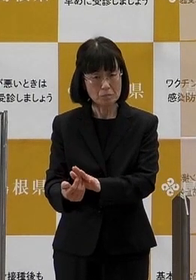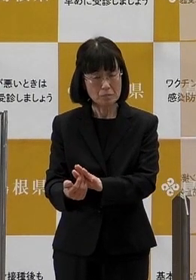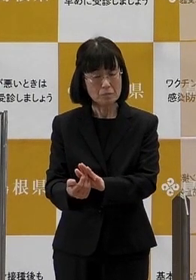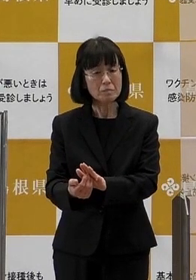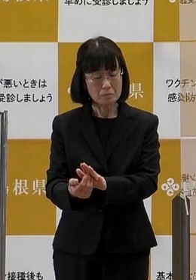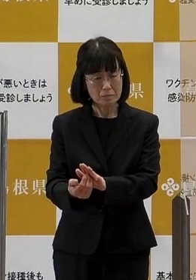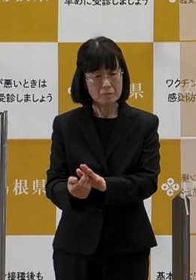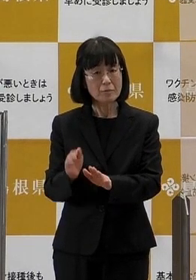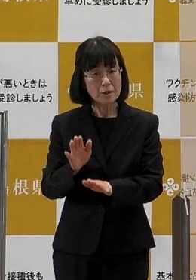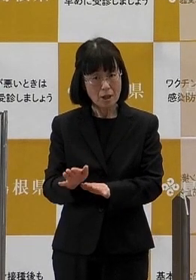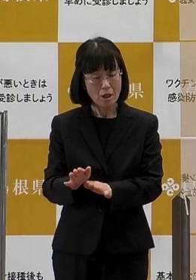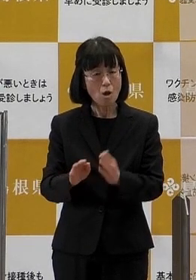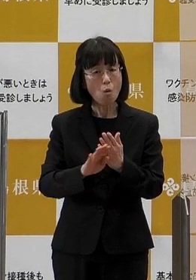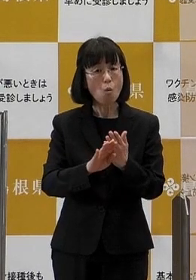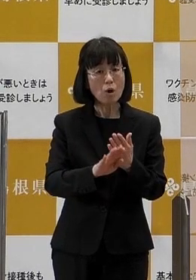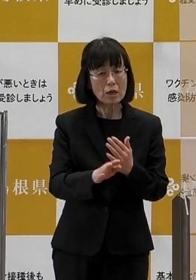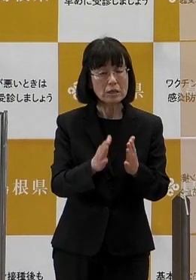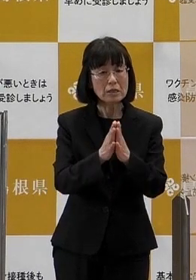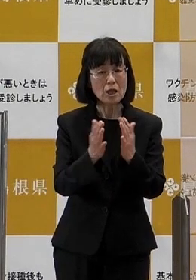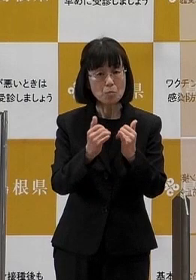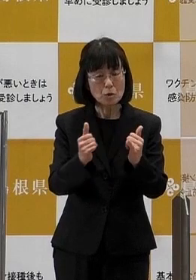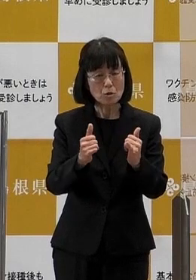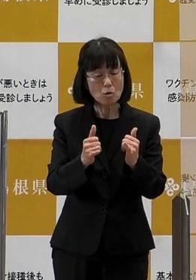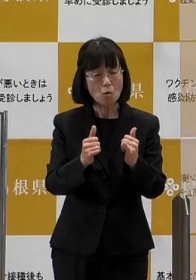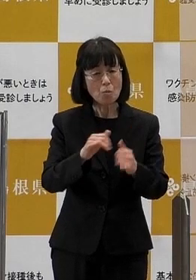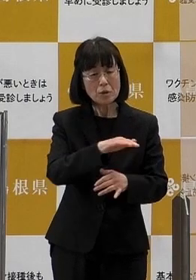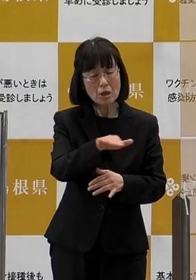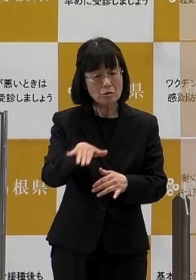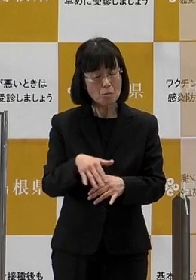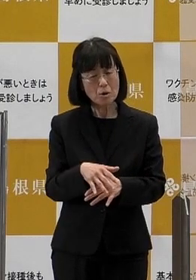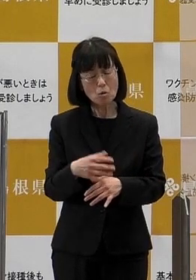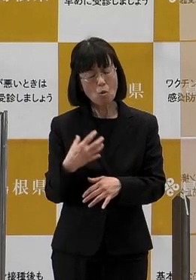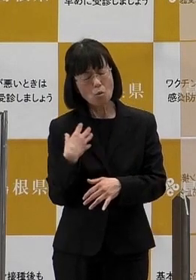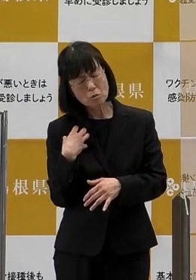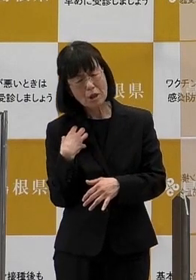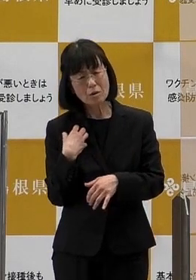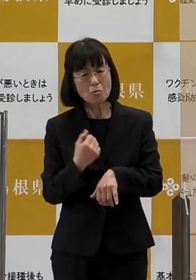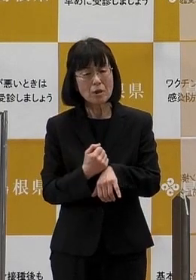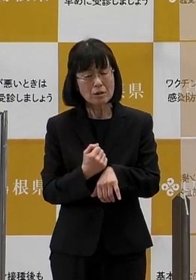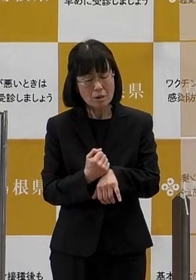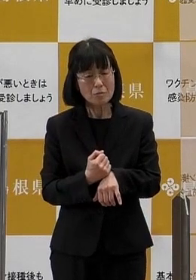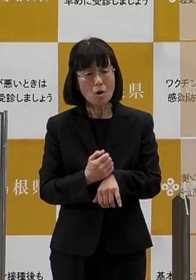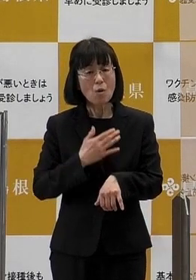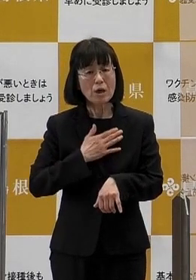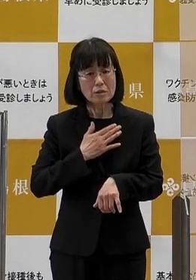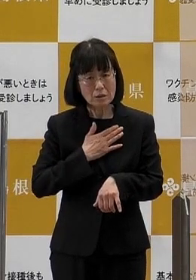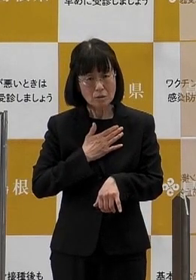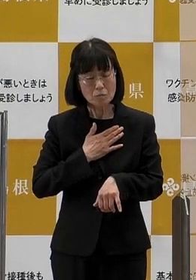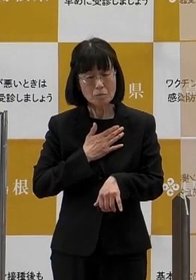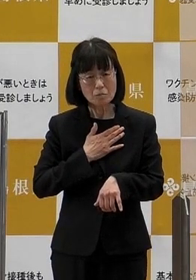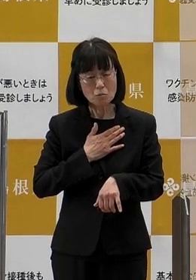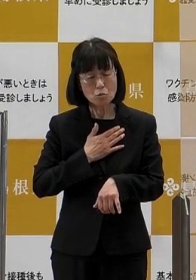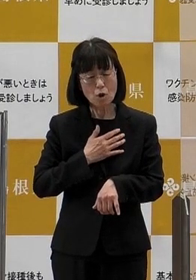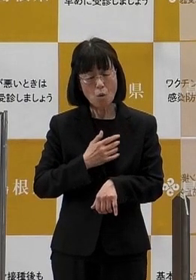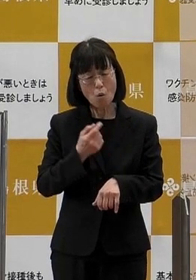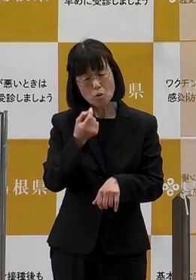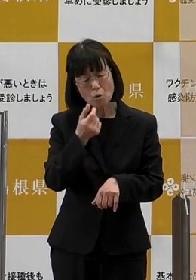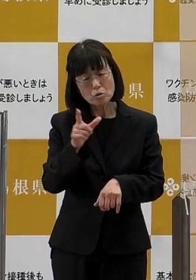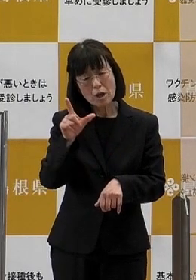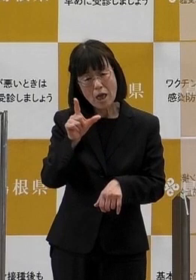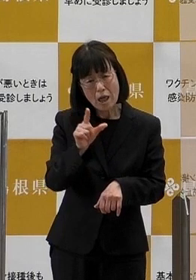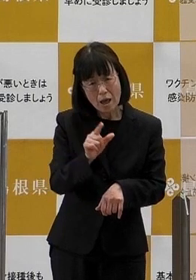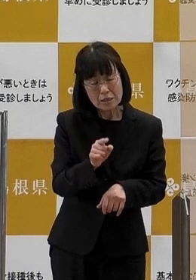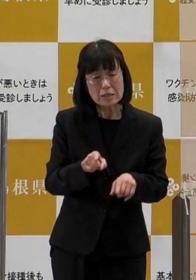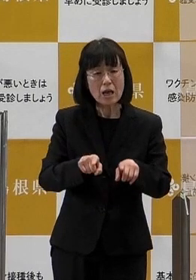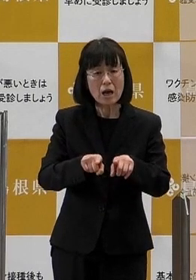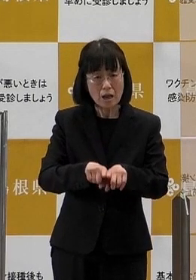さんへのいろんな負担についてもご理解を得ながら、最小限にしながらそういう姿を目指していくっていうのが、 まあ、県民の皆さんから